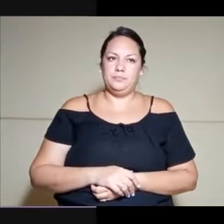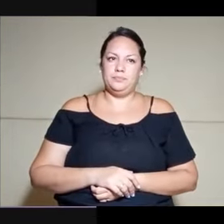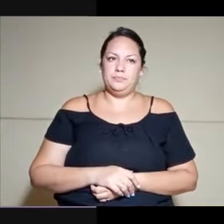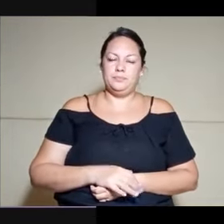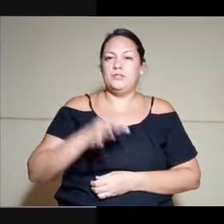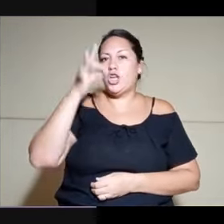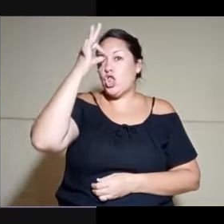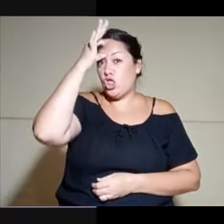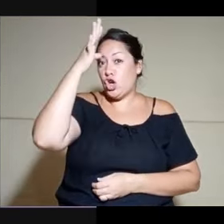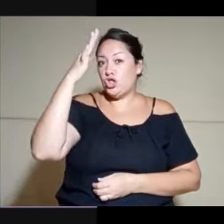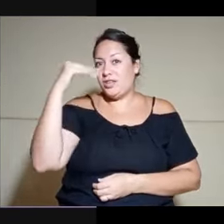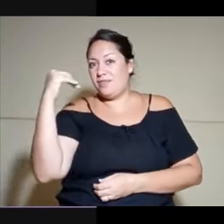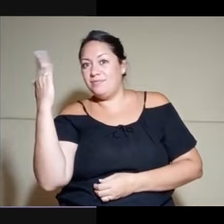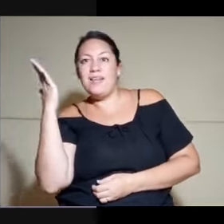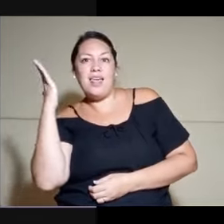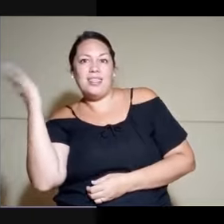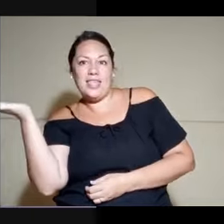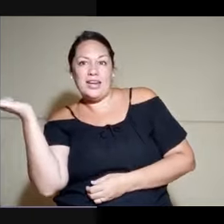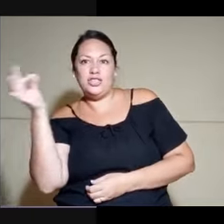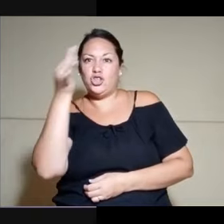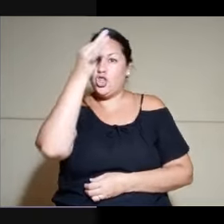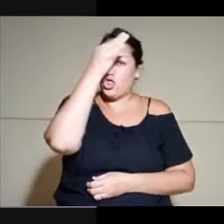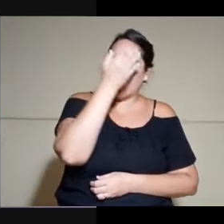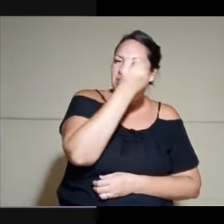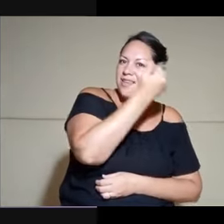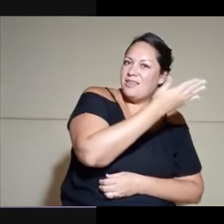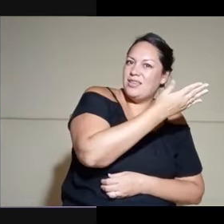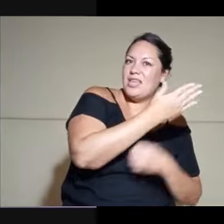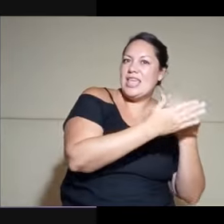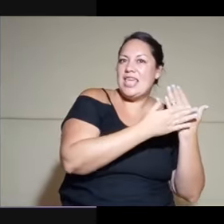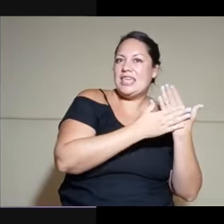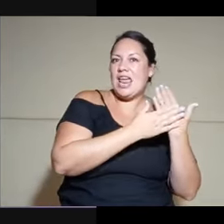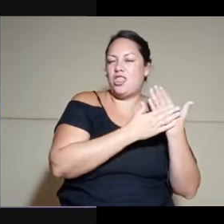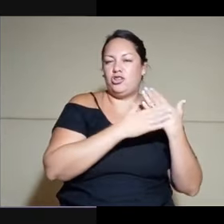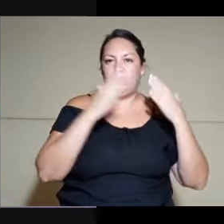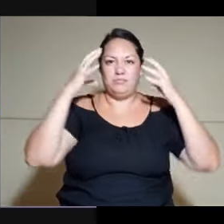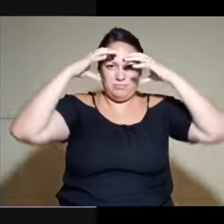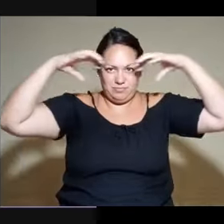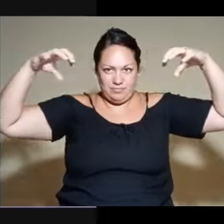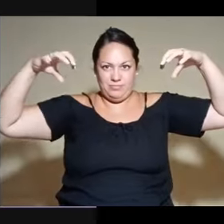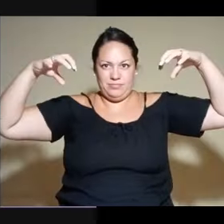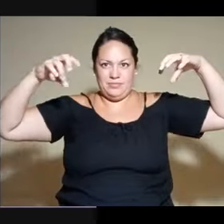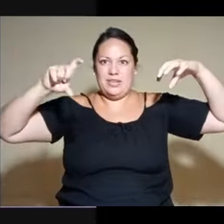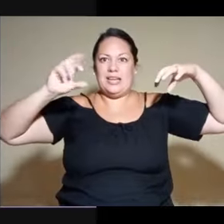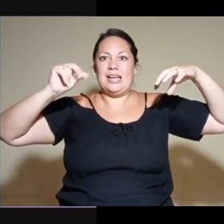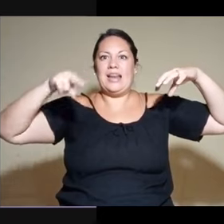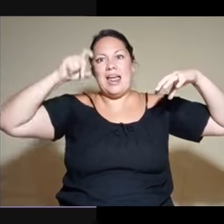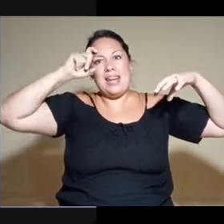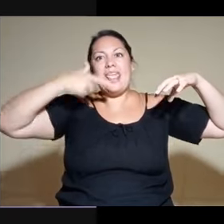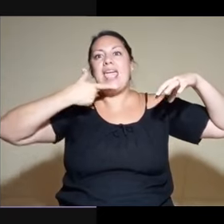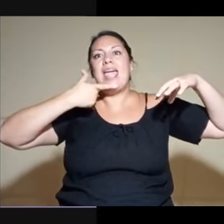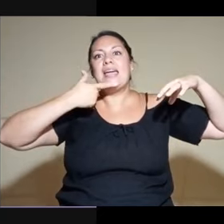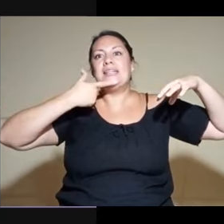12. Acuérdense que los pares craneales son 12. 12 derechos y 12 izquierdos. Por eso se llaman